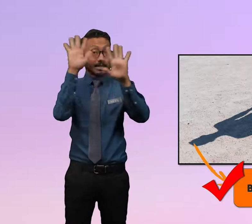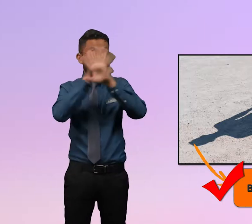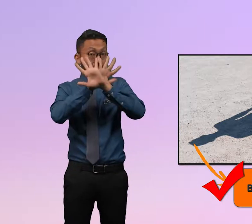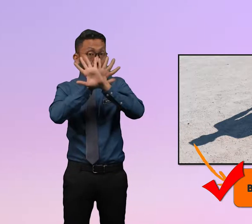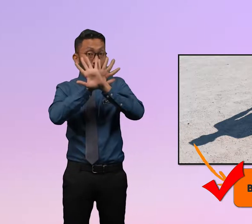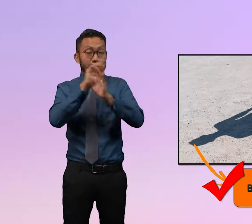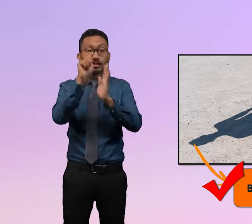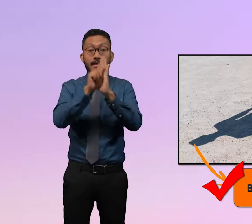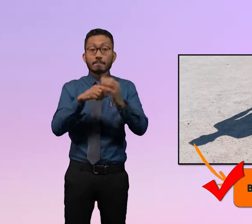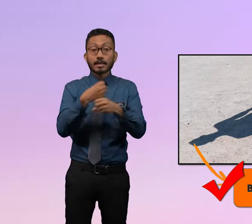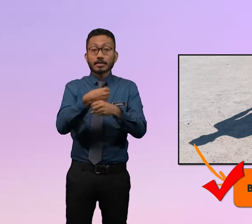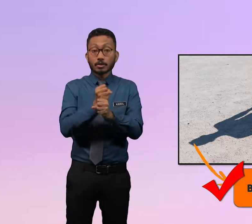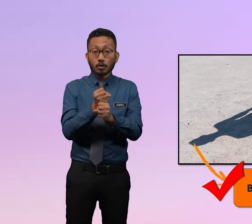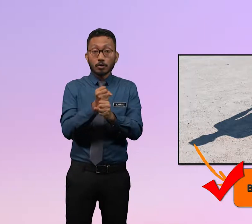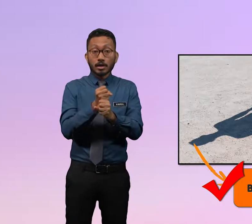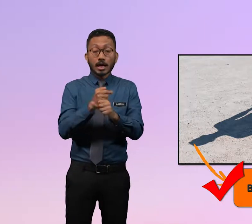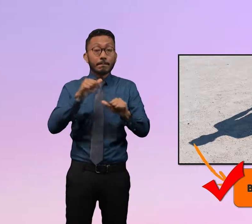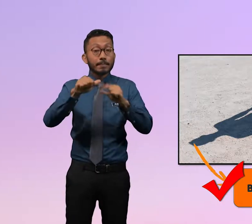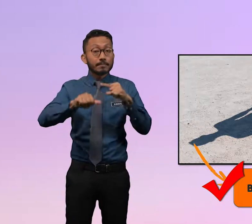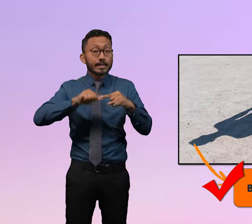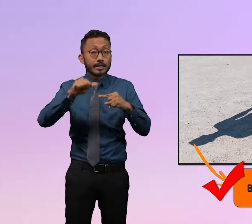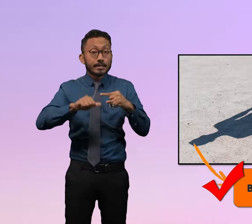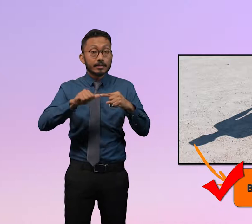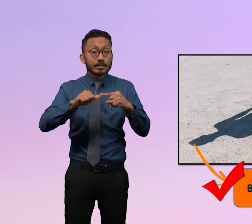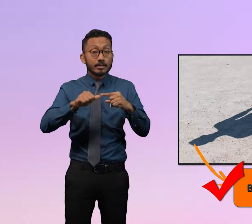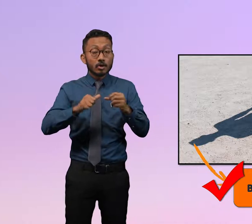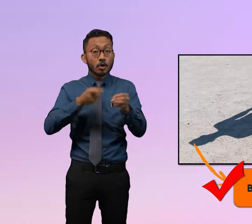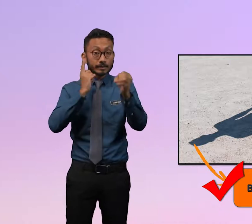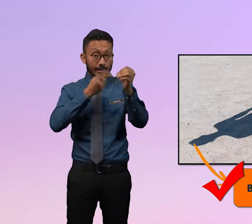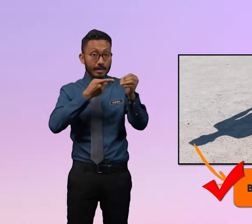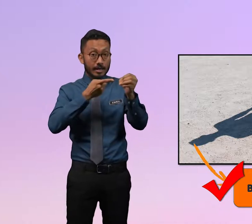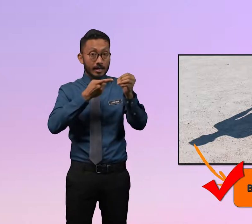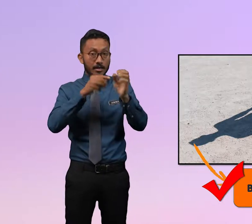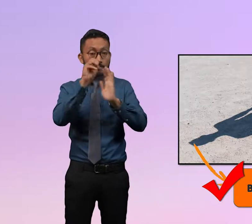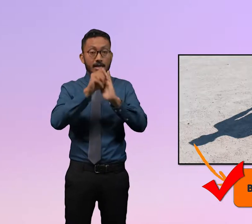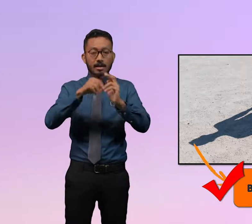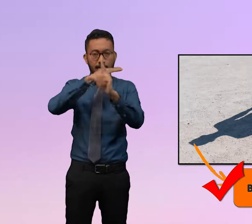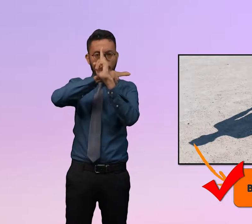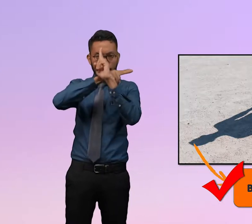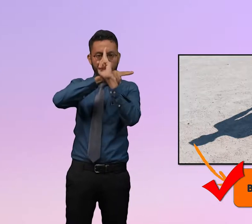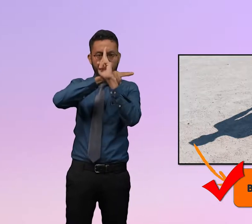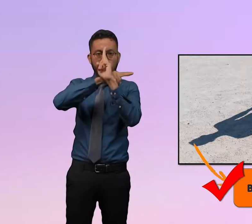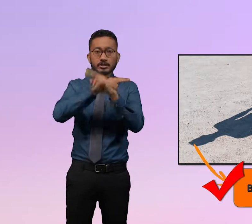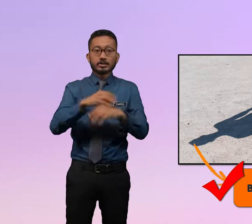Bayar-bayar terbentuk apabila objek mengalah